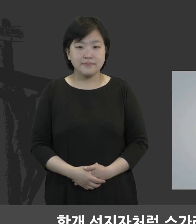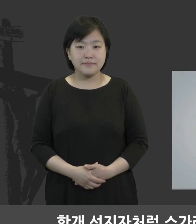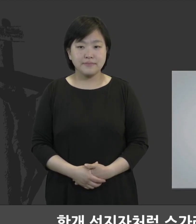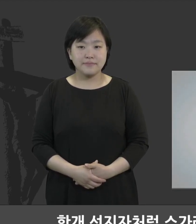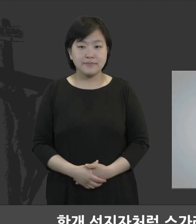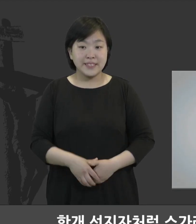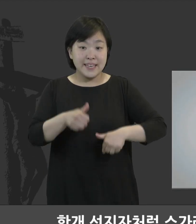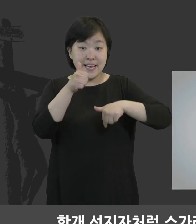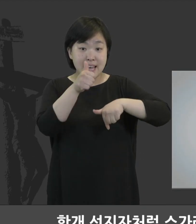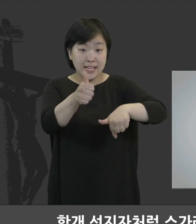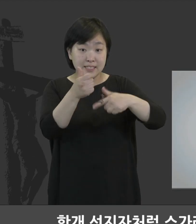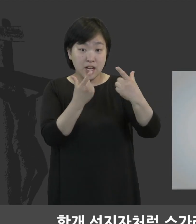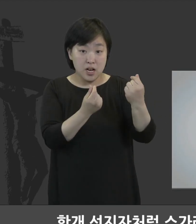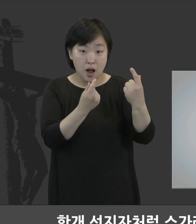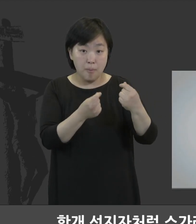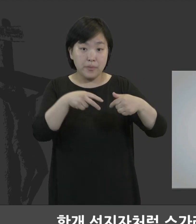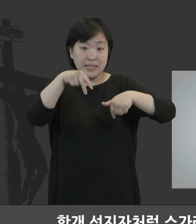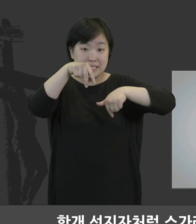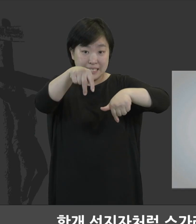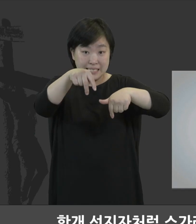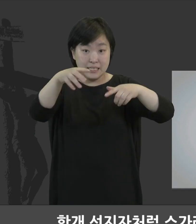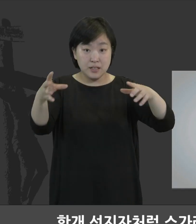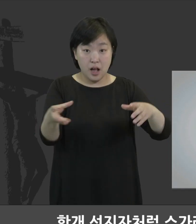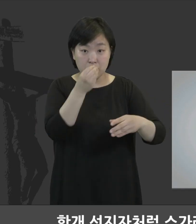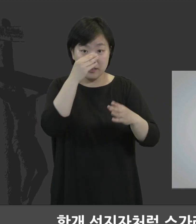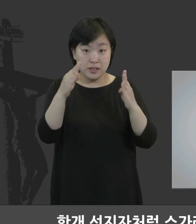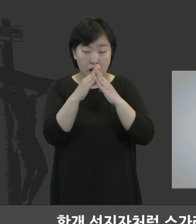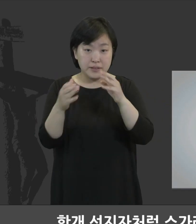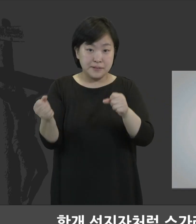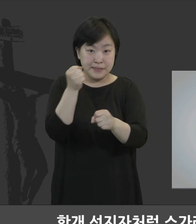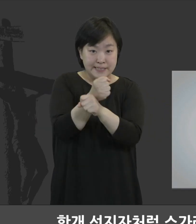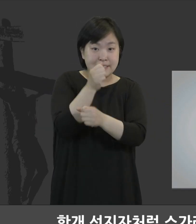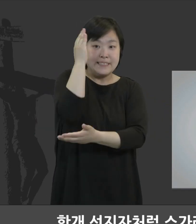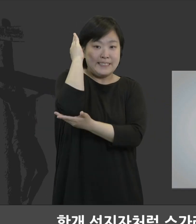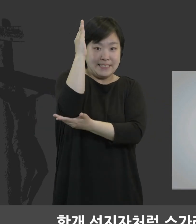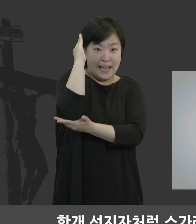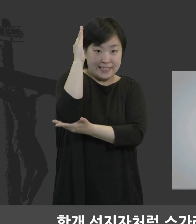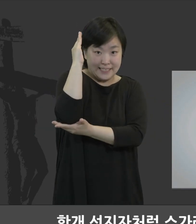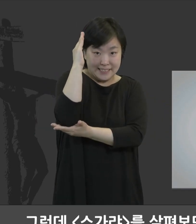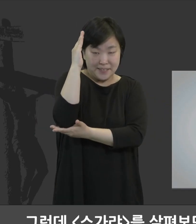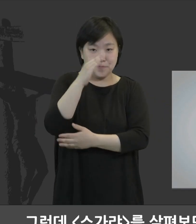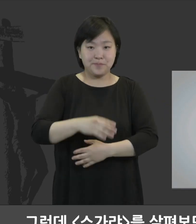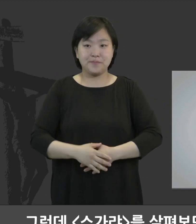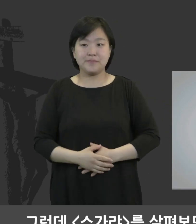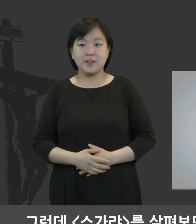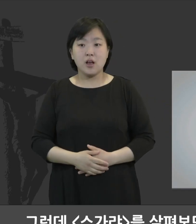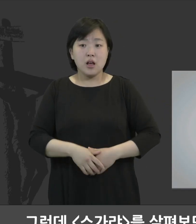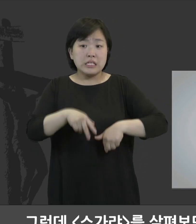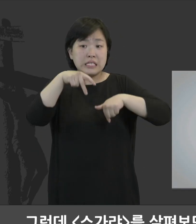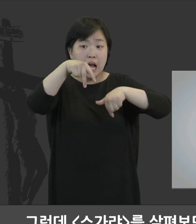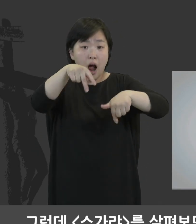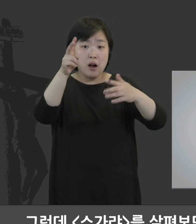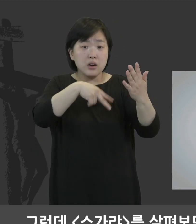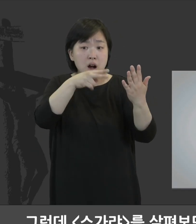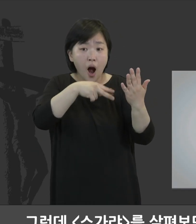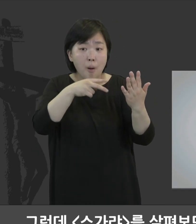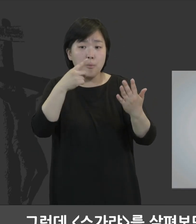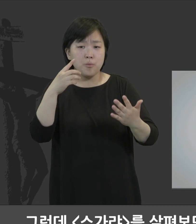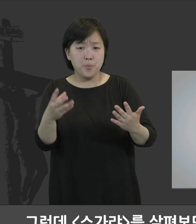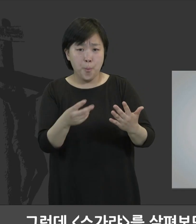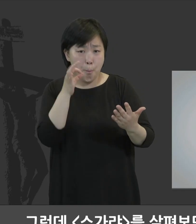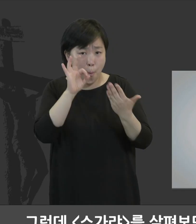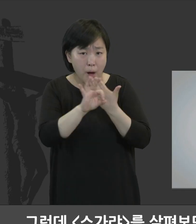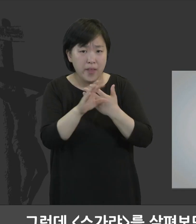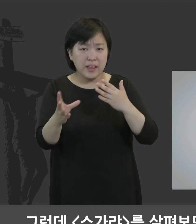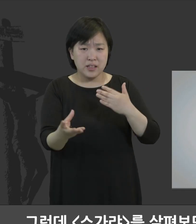학계 선지자처럼 스가랴 선지자도 성전 재건에 관한 메시지를 전합니다. 그런데 스가랴를 살펴보면